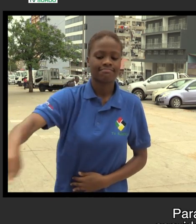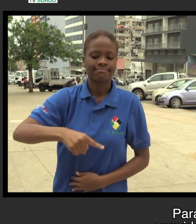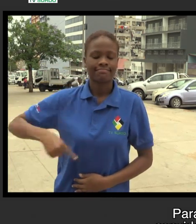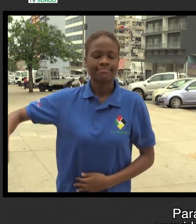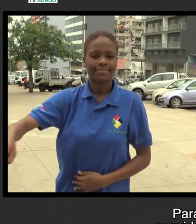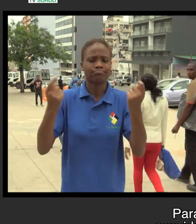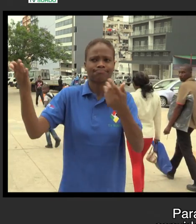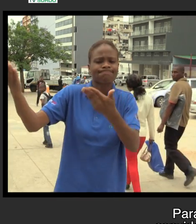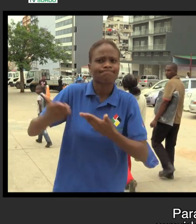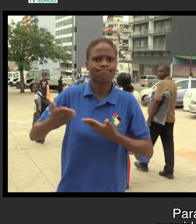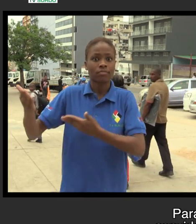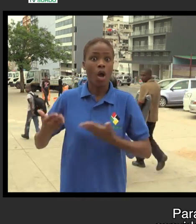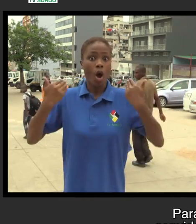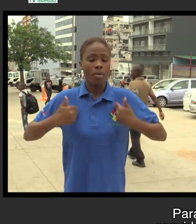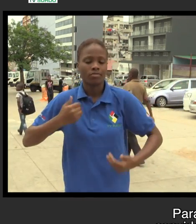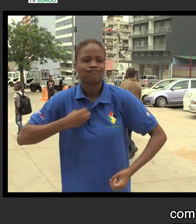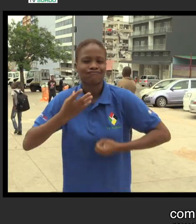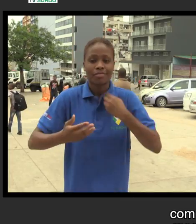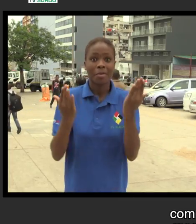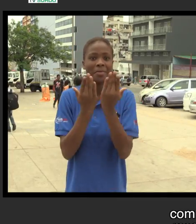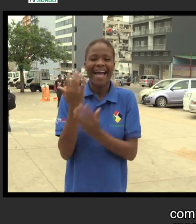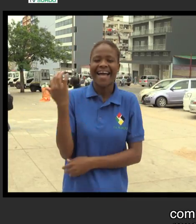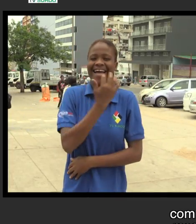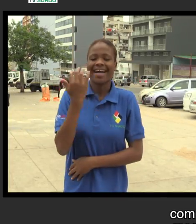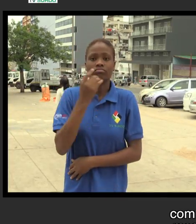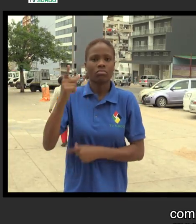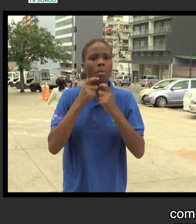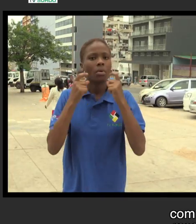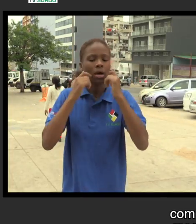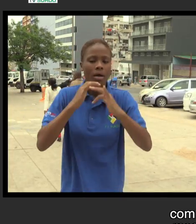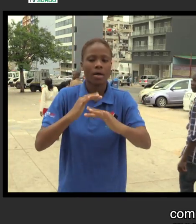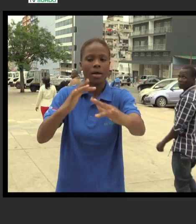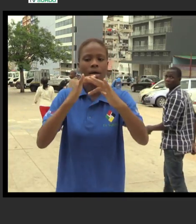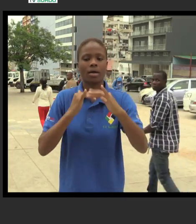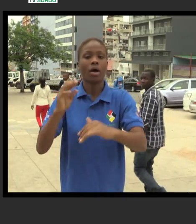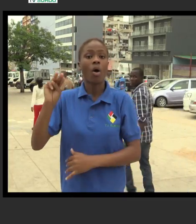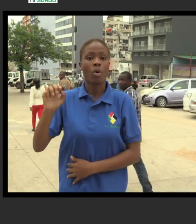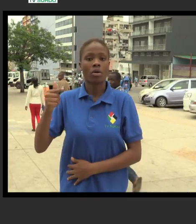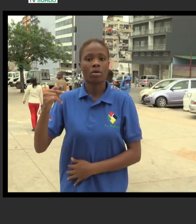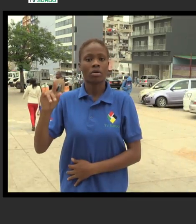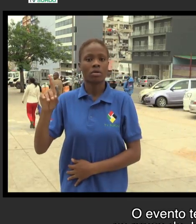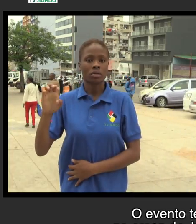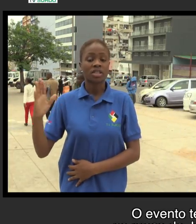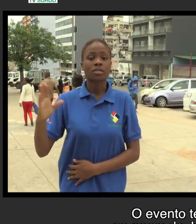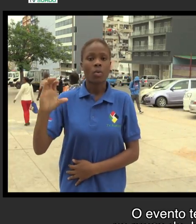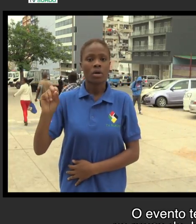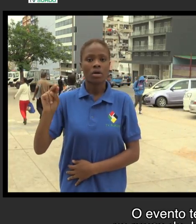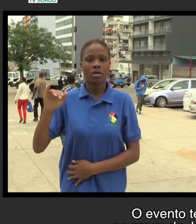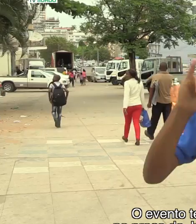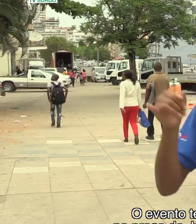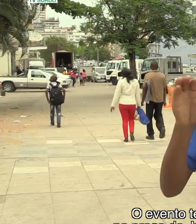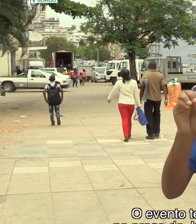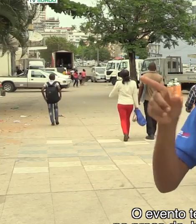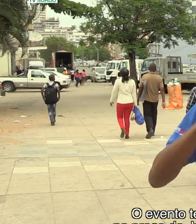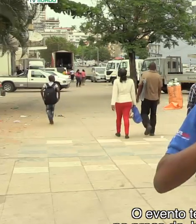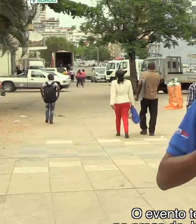Para animar o evento foram convidados músicos e humoristas com destaque para a cantora moçambicana Matilde Conjo. O evento irá inicio às 8